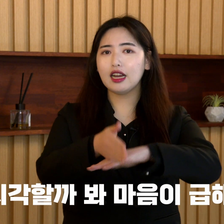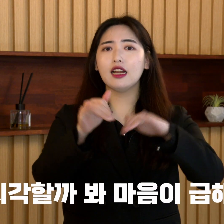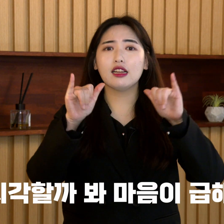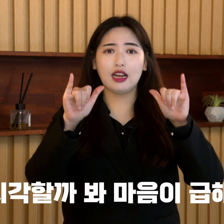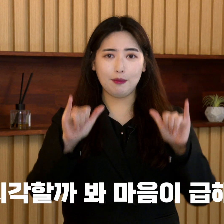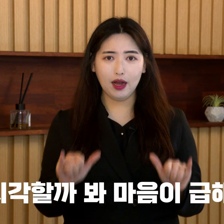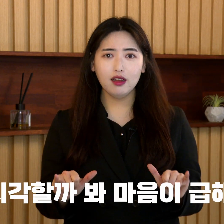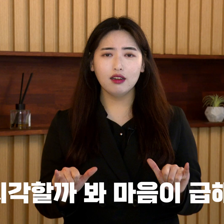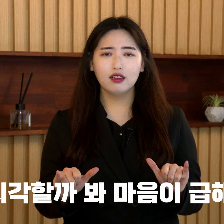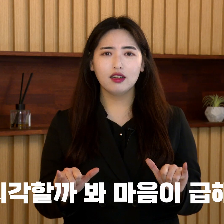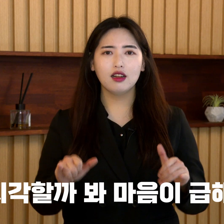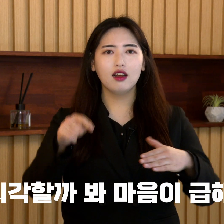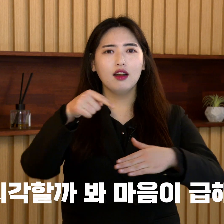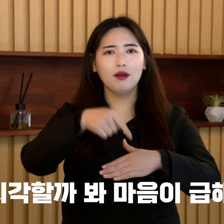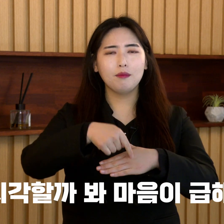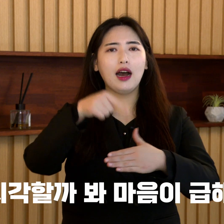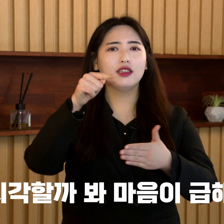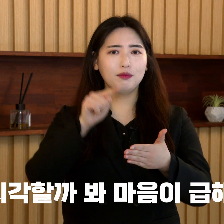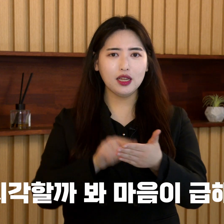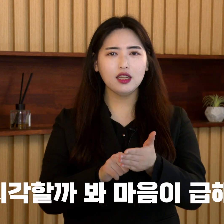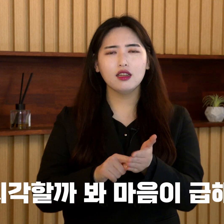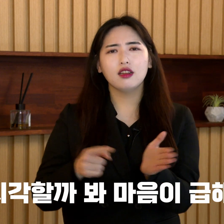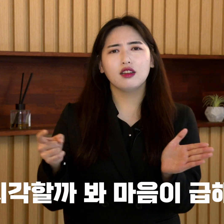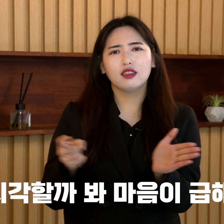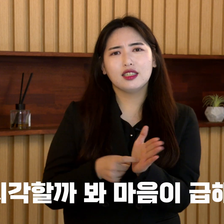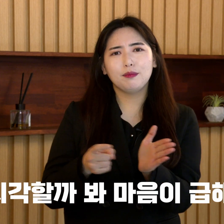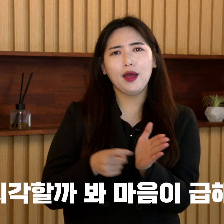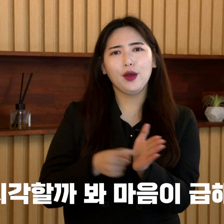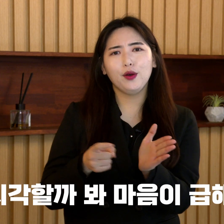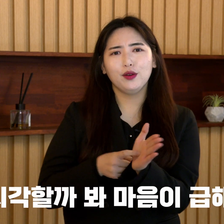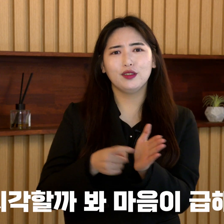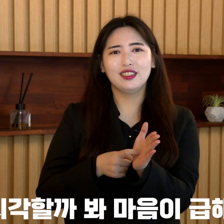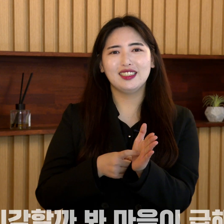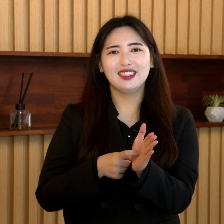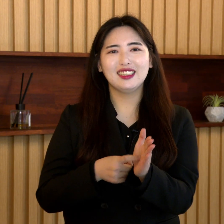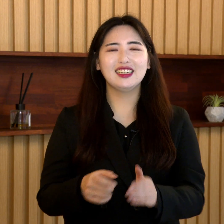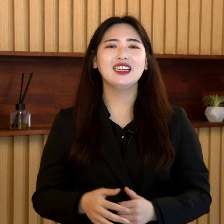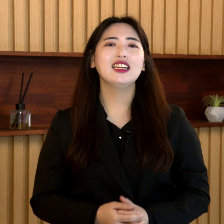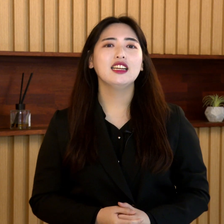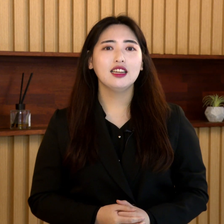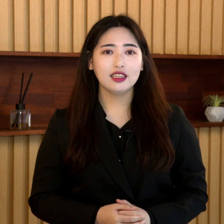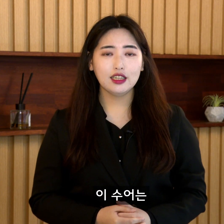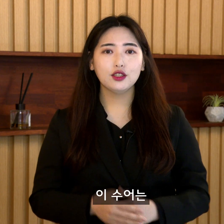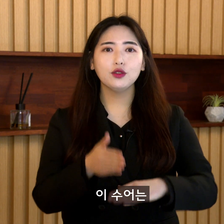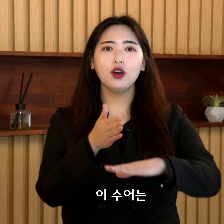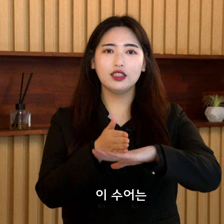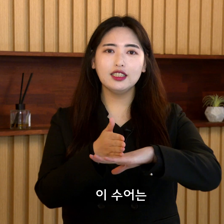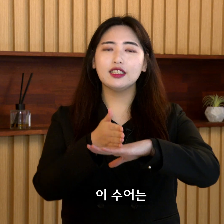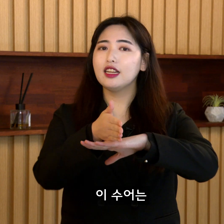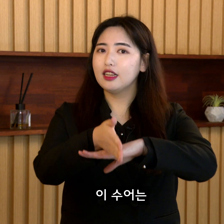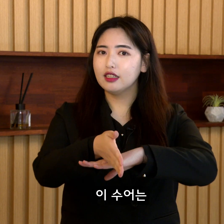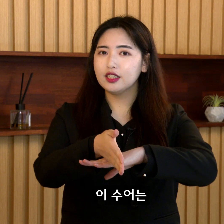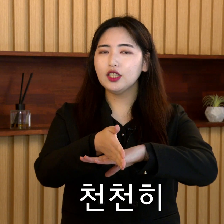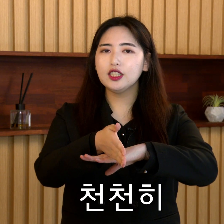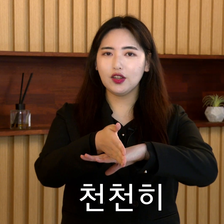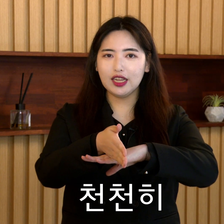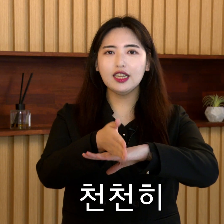지각할까봐 마음이 급해요. 이 수어는 천천히